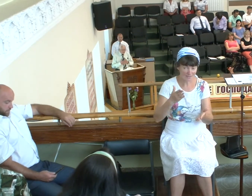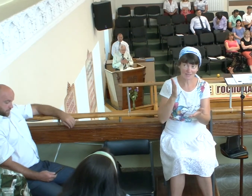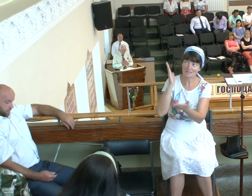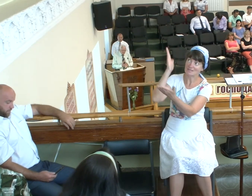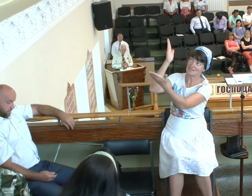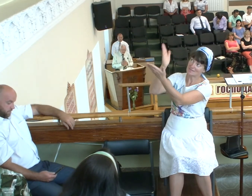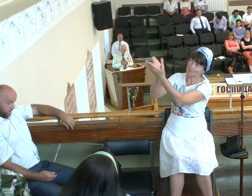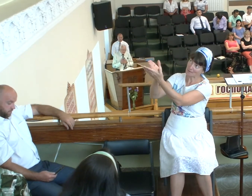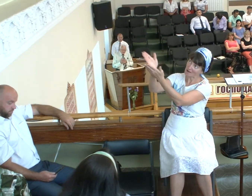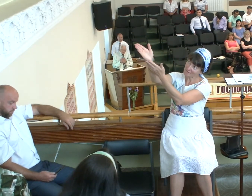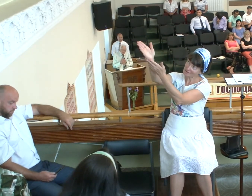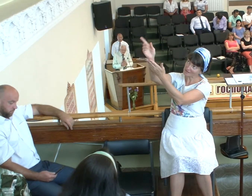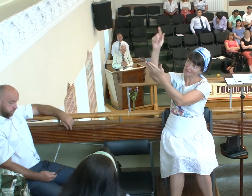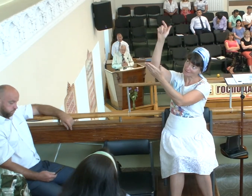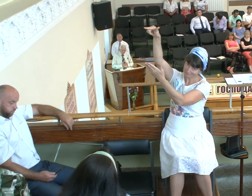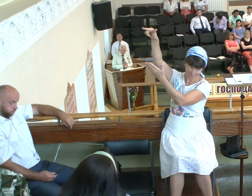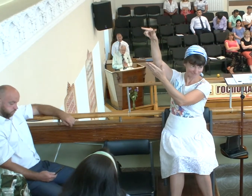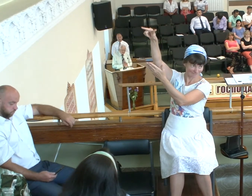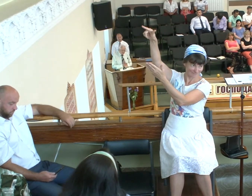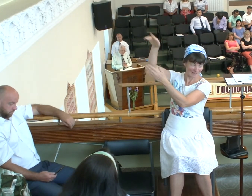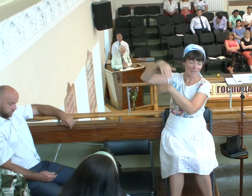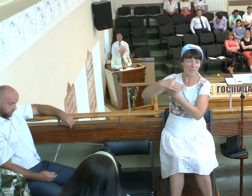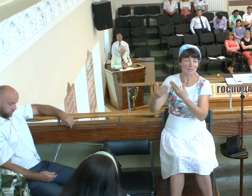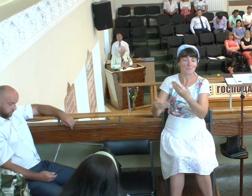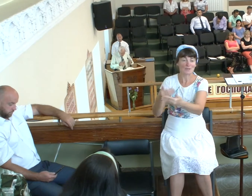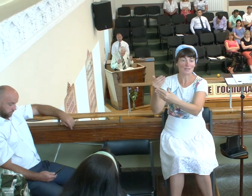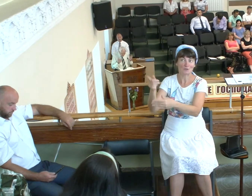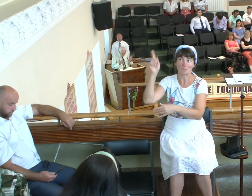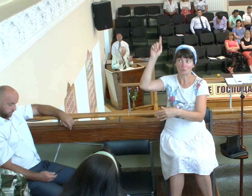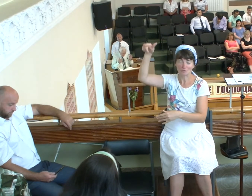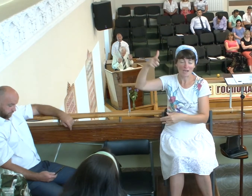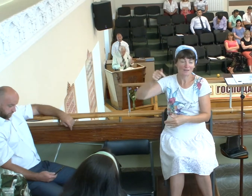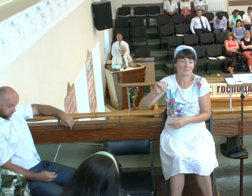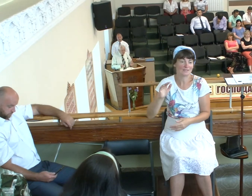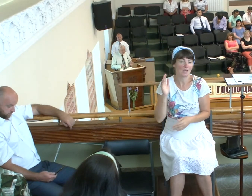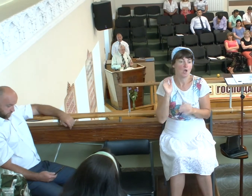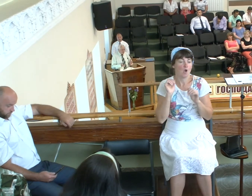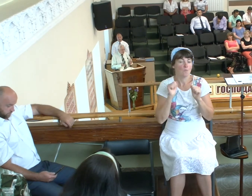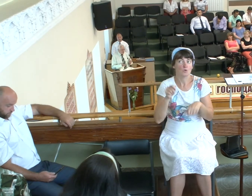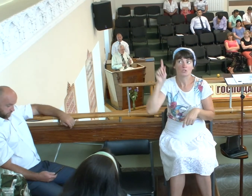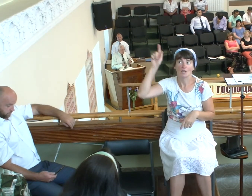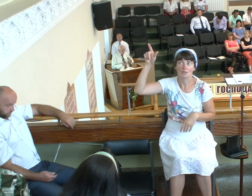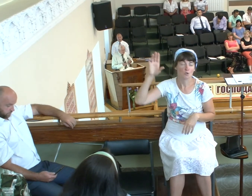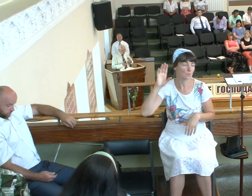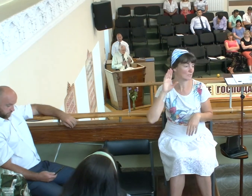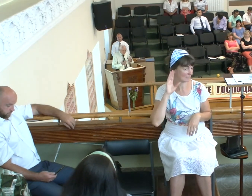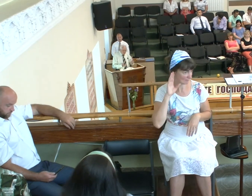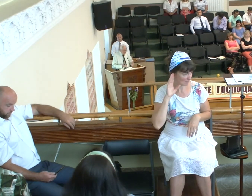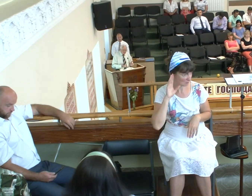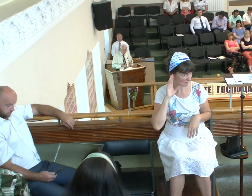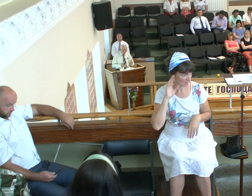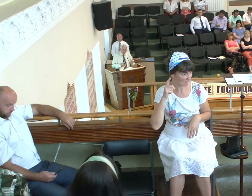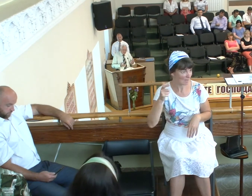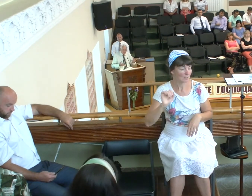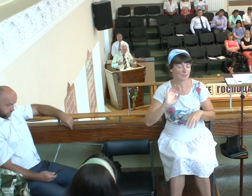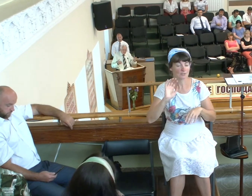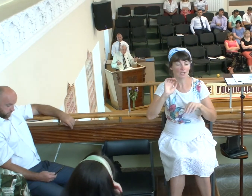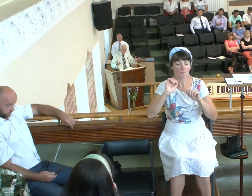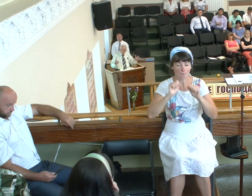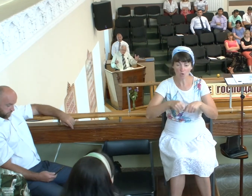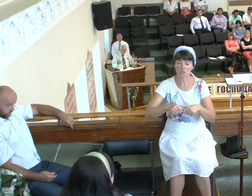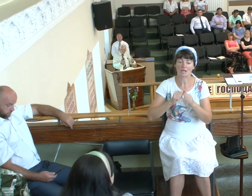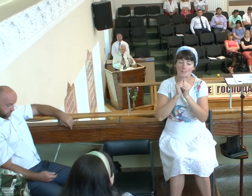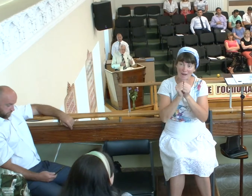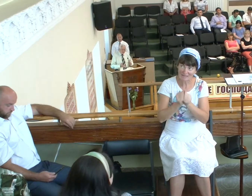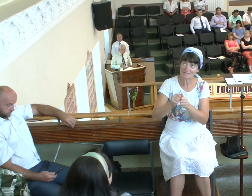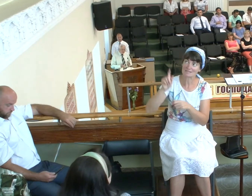Мы идем туда, где о Нем можно слышать. Мы читаем то, где о Нем. Мы молимся Ему. Мы любим